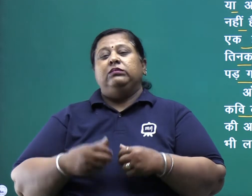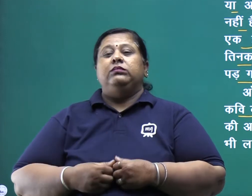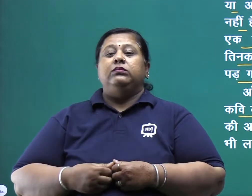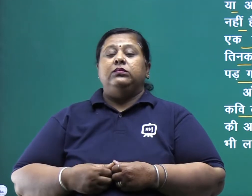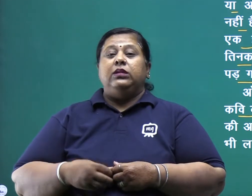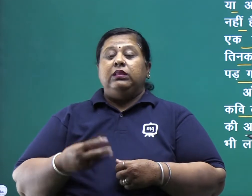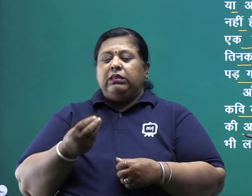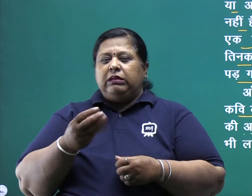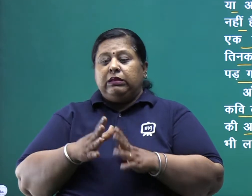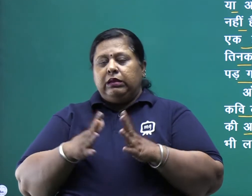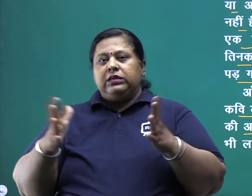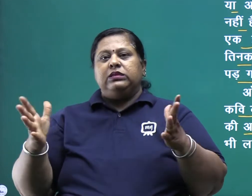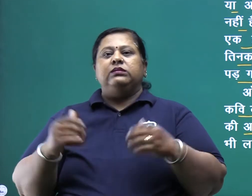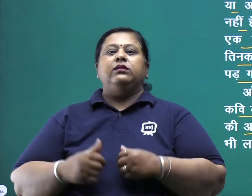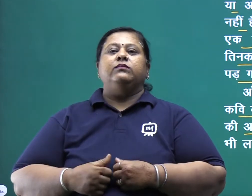दर्द की अधिकता से